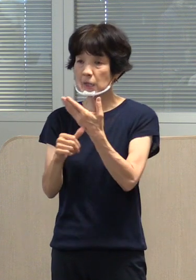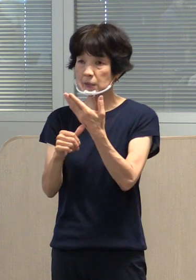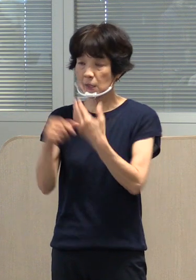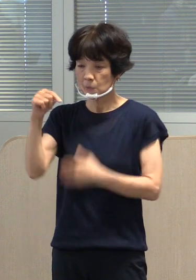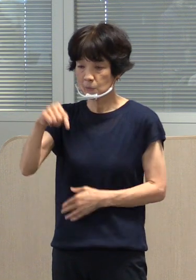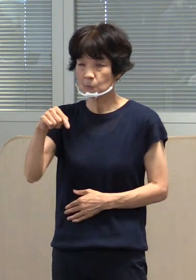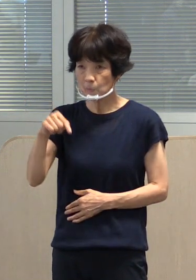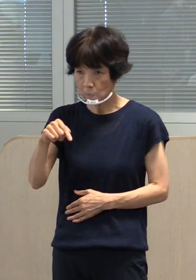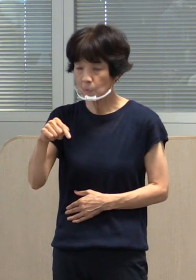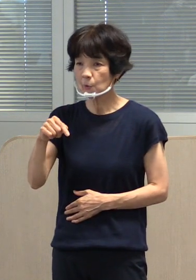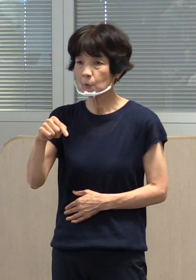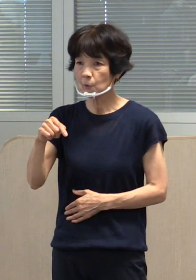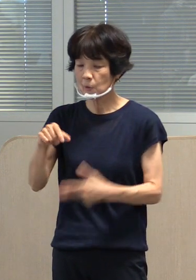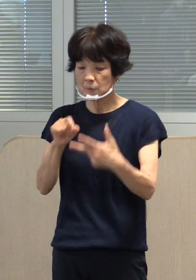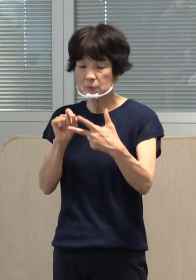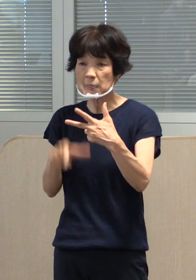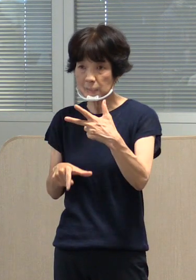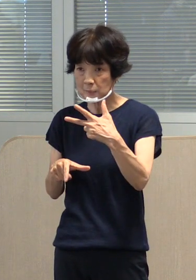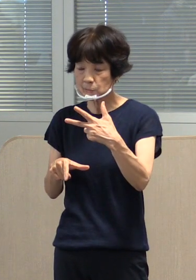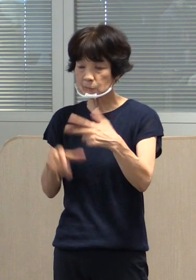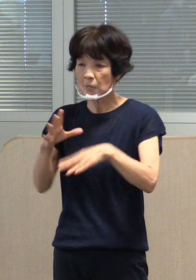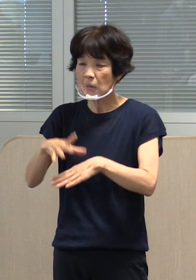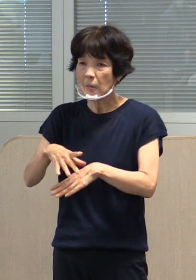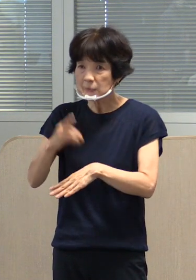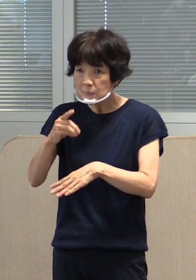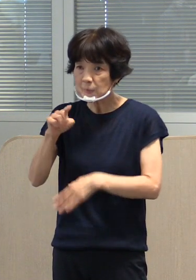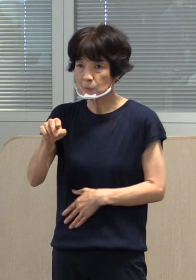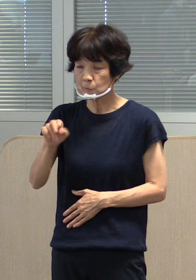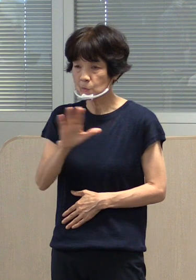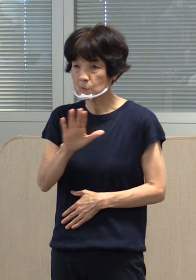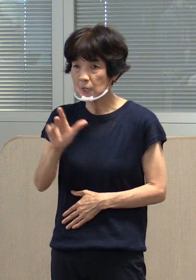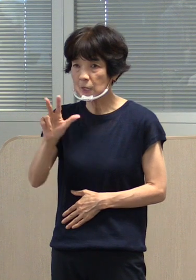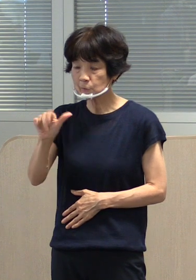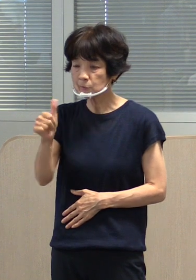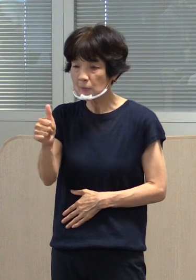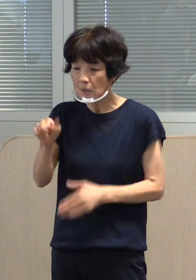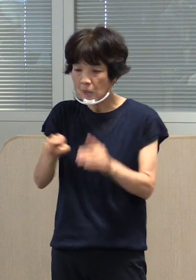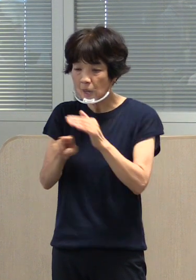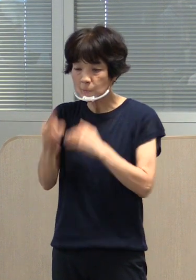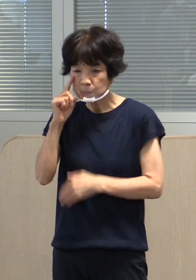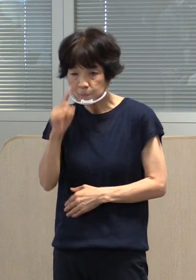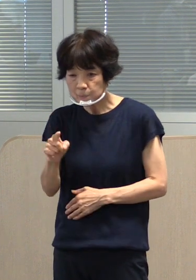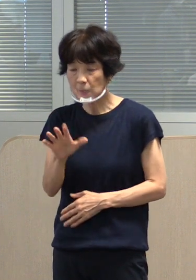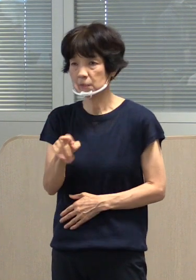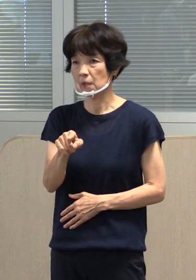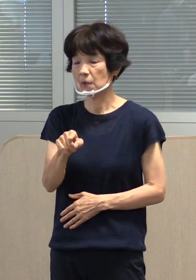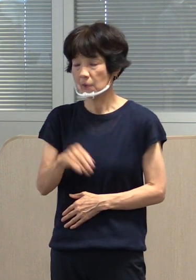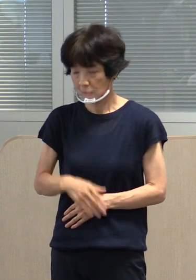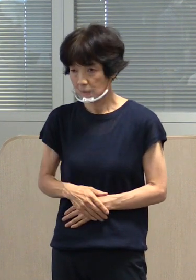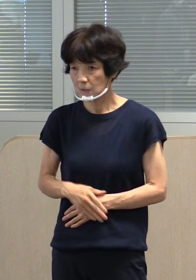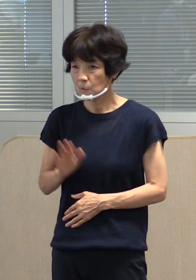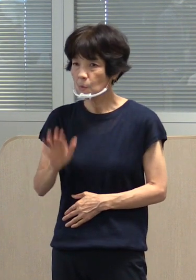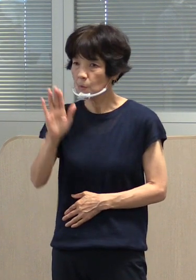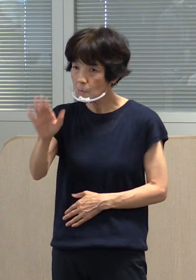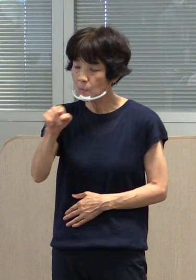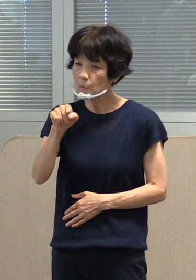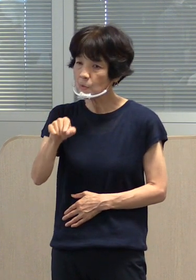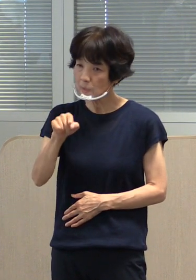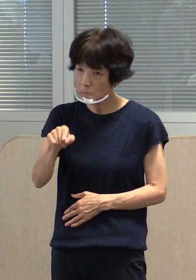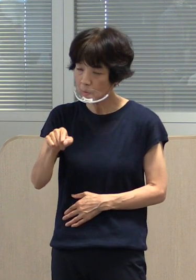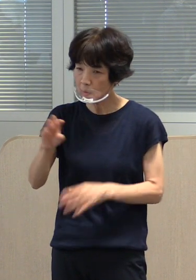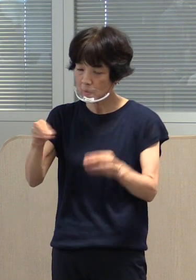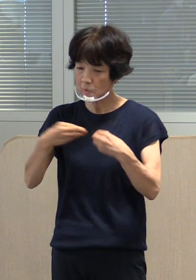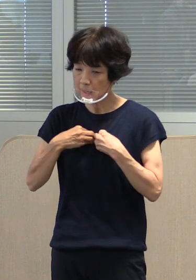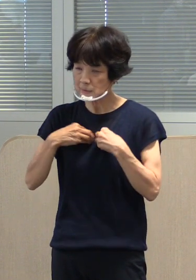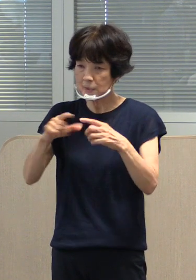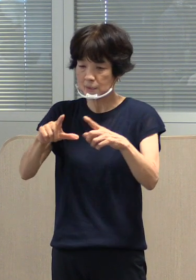、先月、初めてこの株が確認され、今後、この株による感染拡